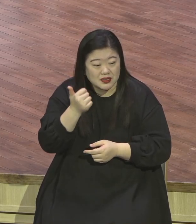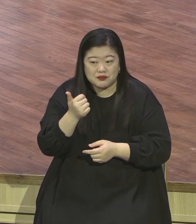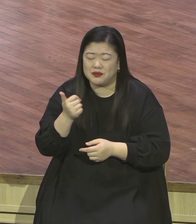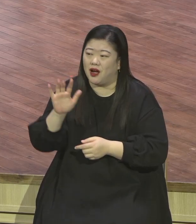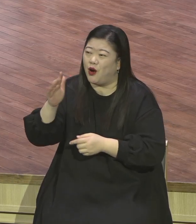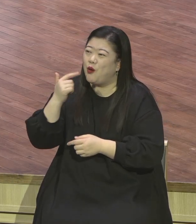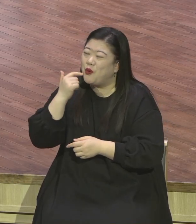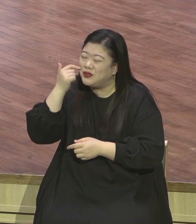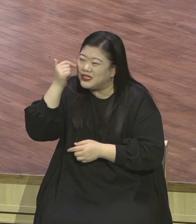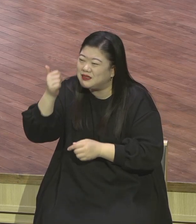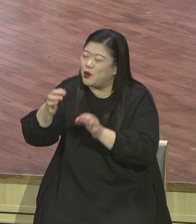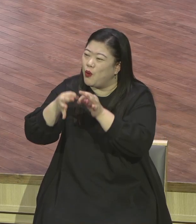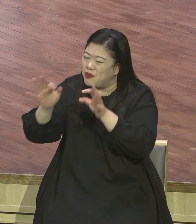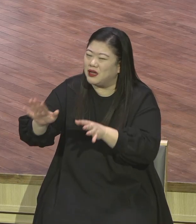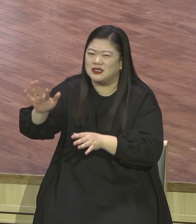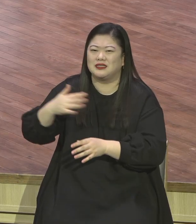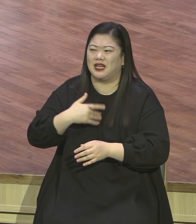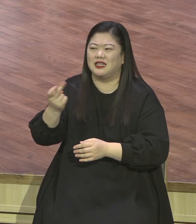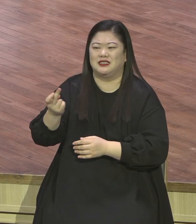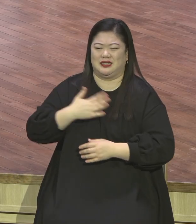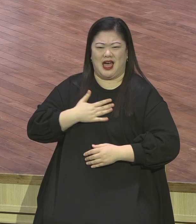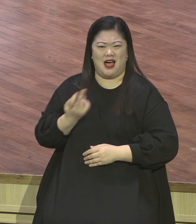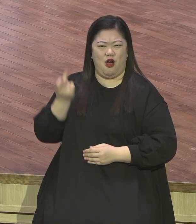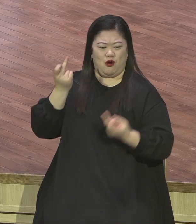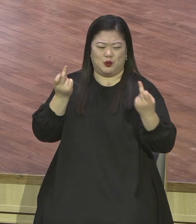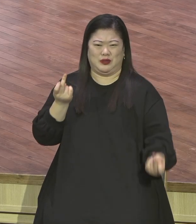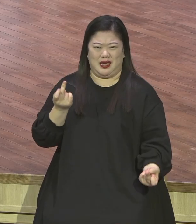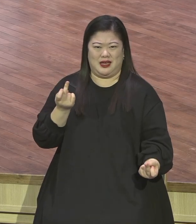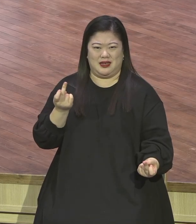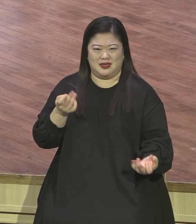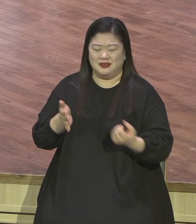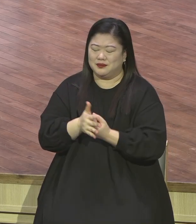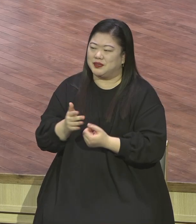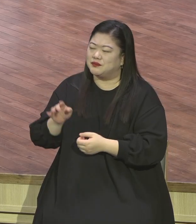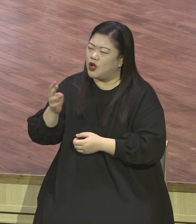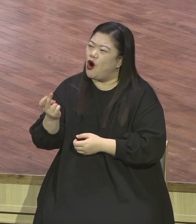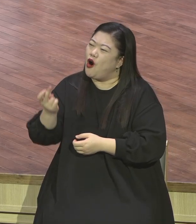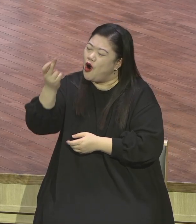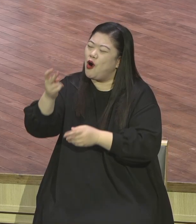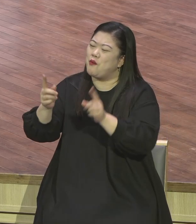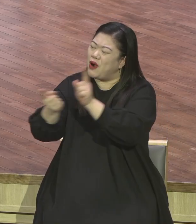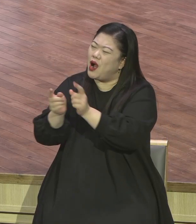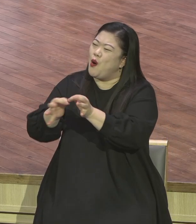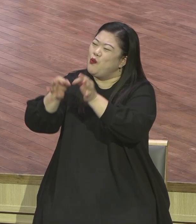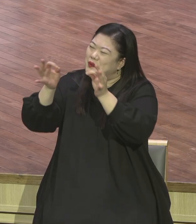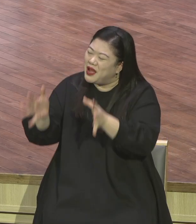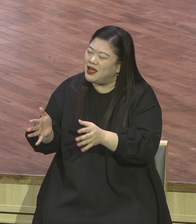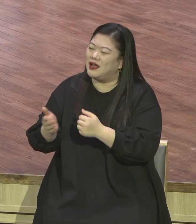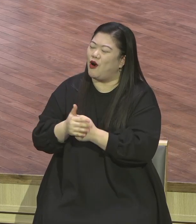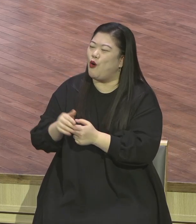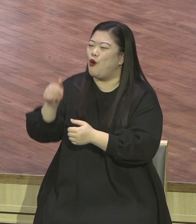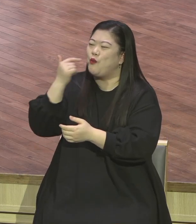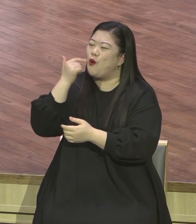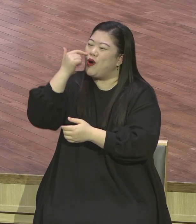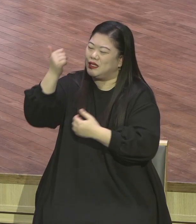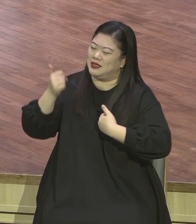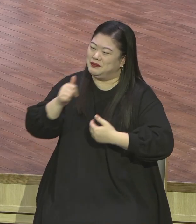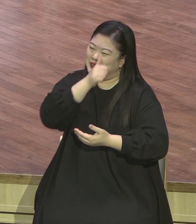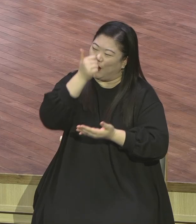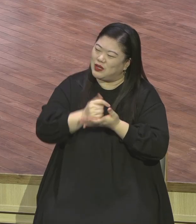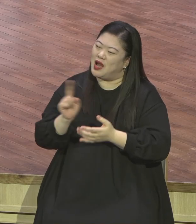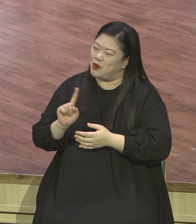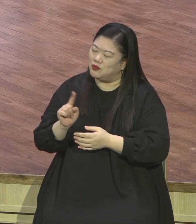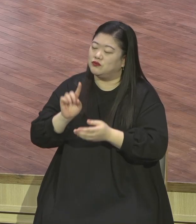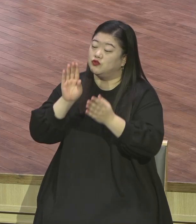불평은 장로 집사 권사할 거 없이 이야 지옥이구나 지옥 생지옥이구나 이게 지금